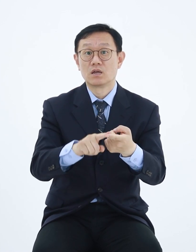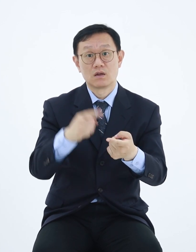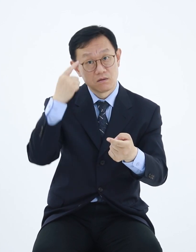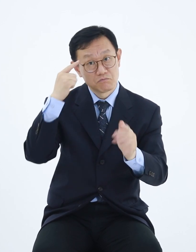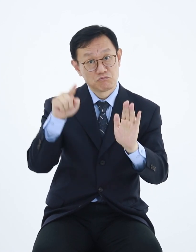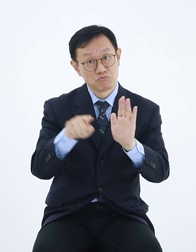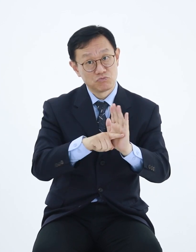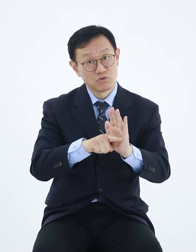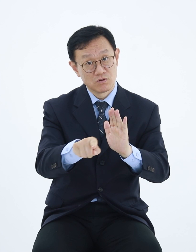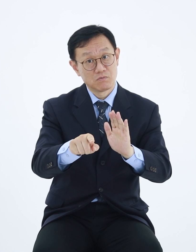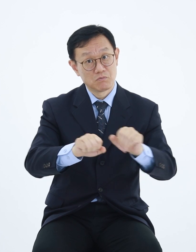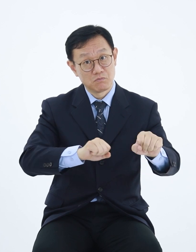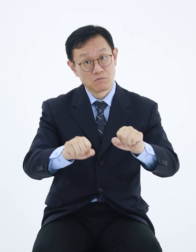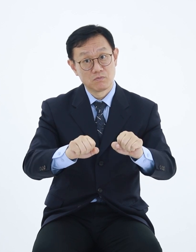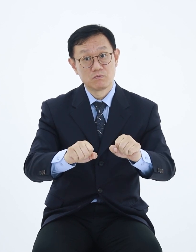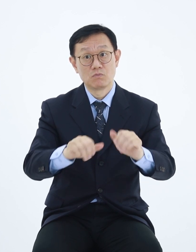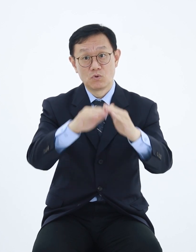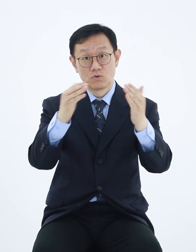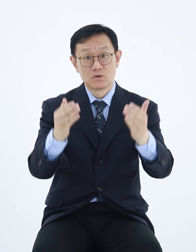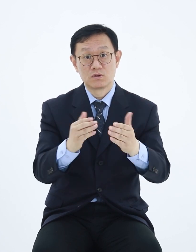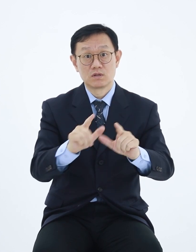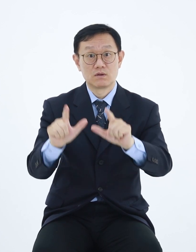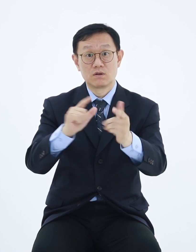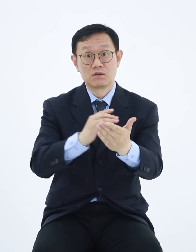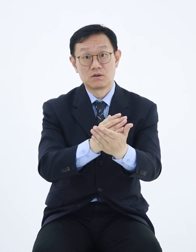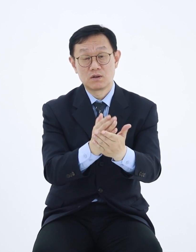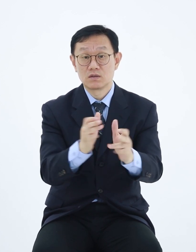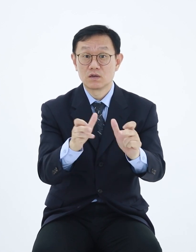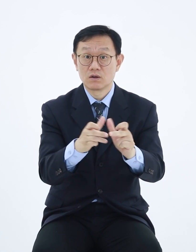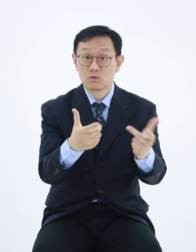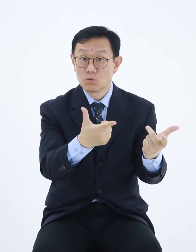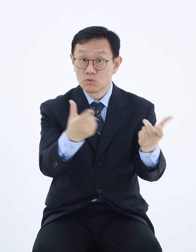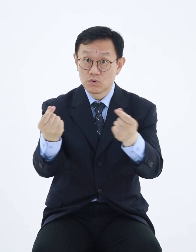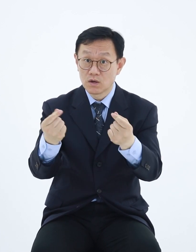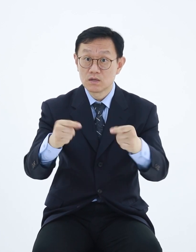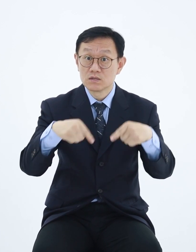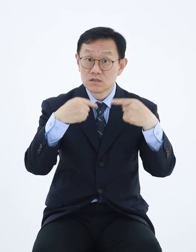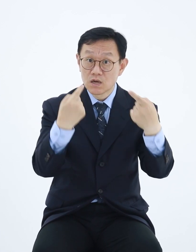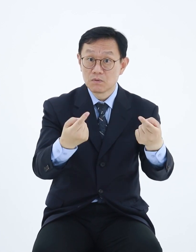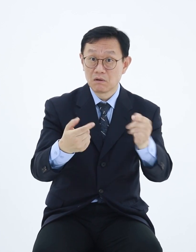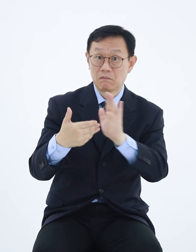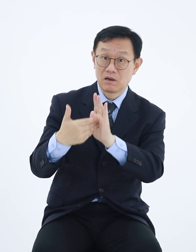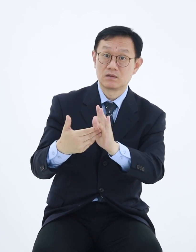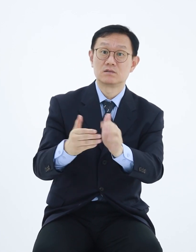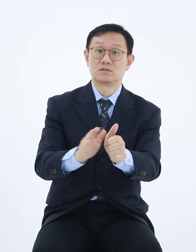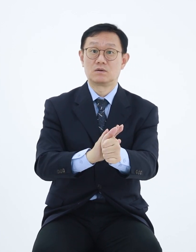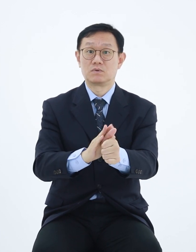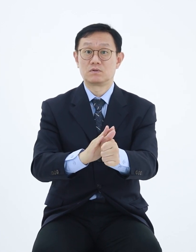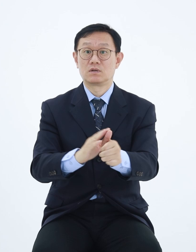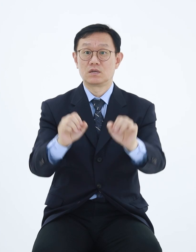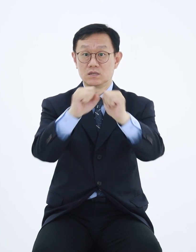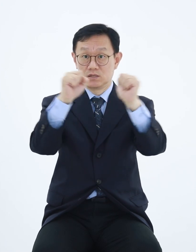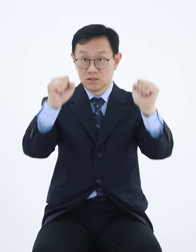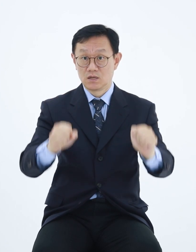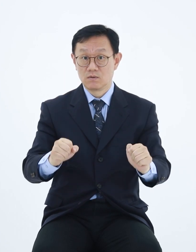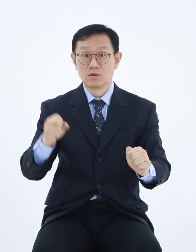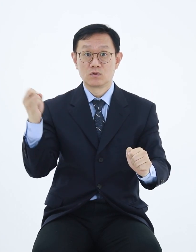태도, 모든 생활 영역에서 장애인의 동등한 참여를 가로막는 서비스, 시스템, 그리고 정책의 부재